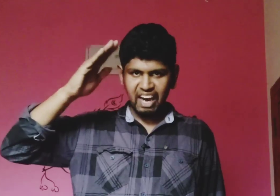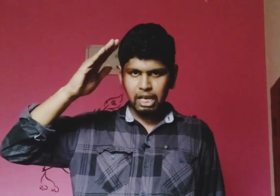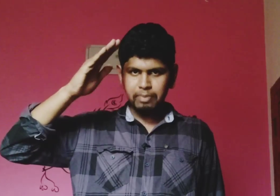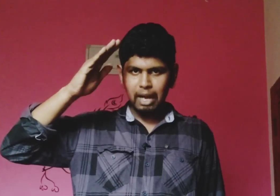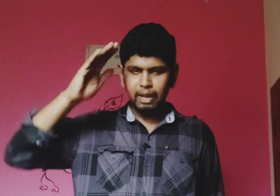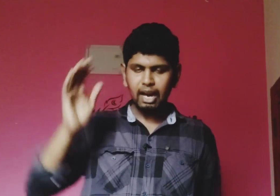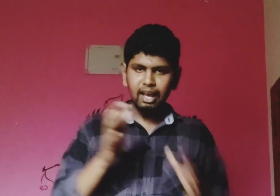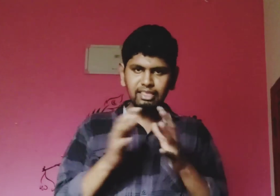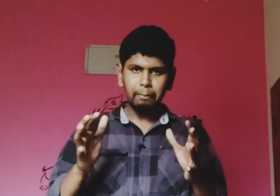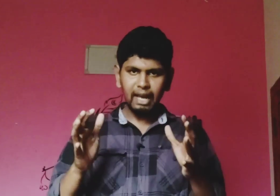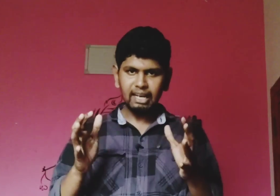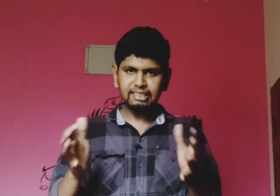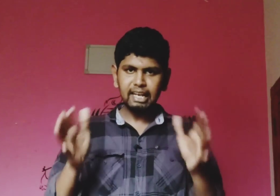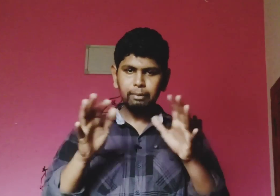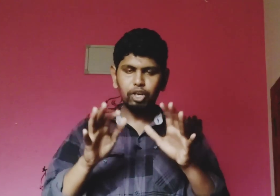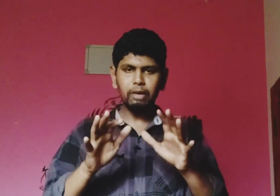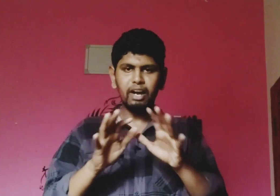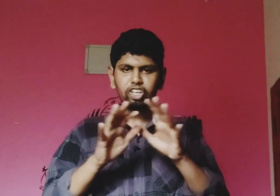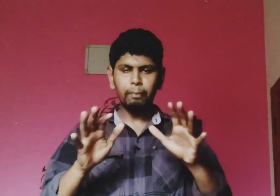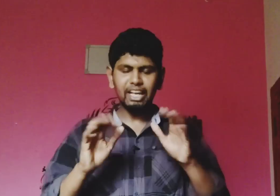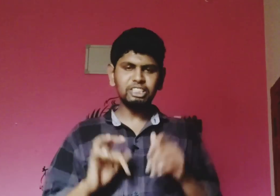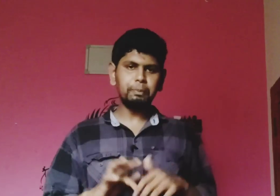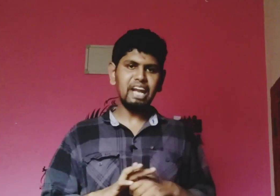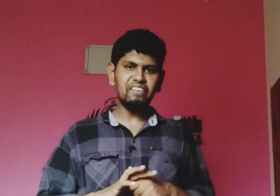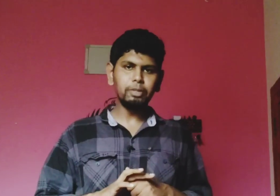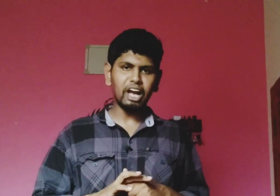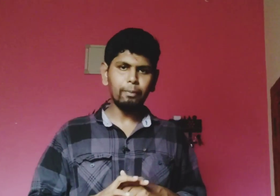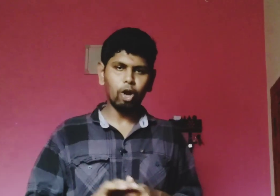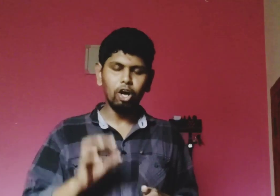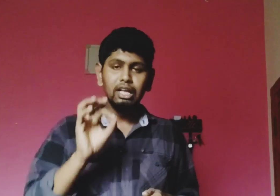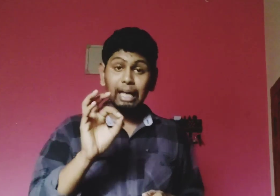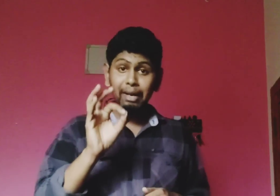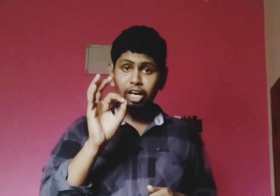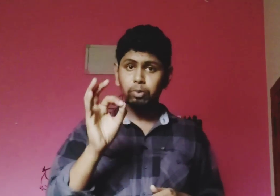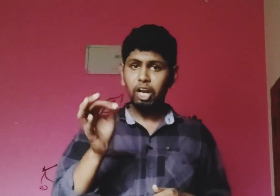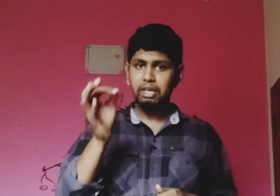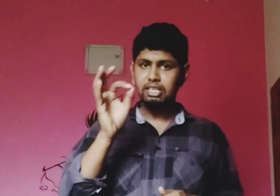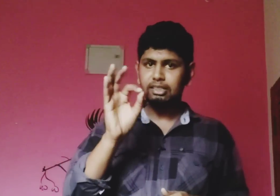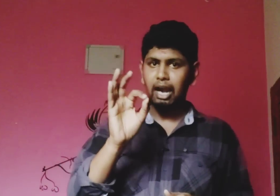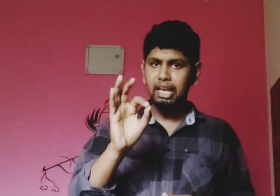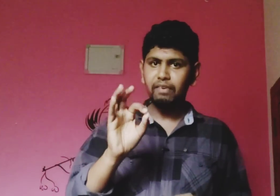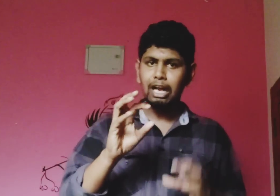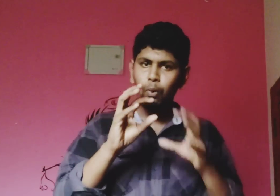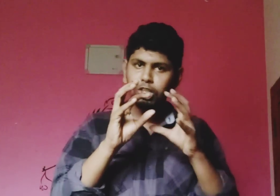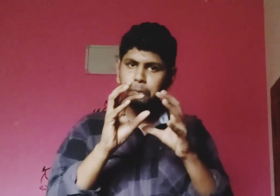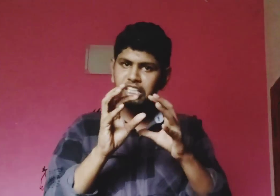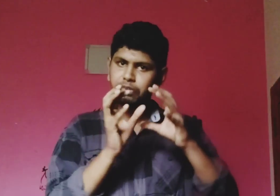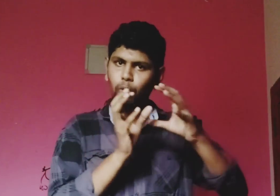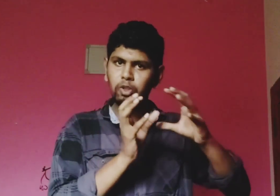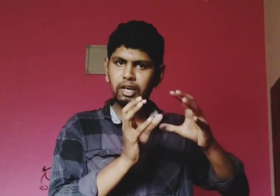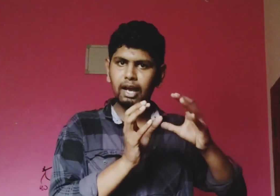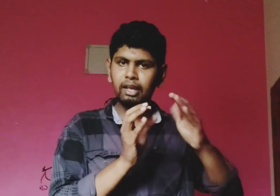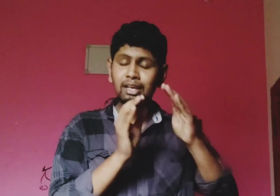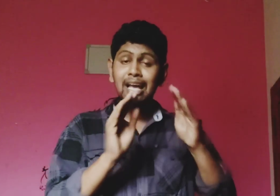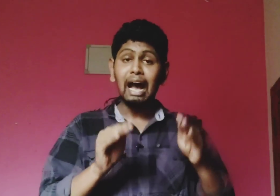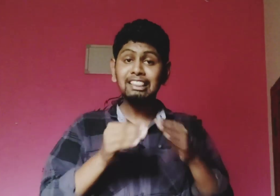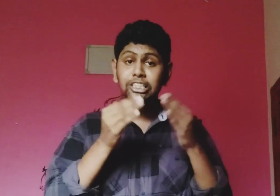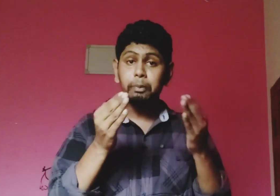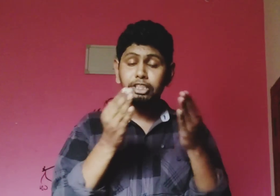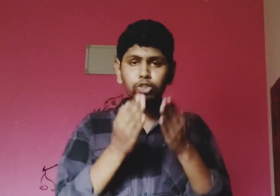வணக்கம் நண்பர்களே, தமிழக அரசியல்ல முக்கியமான டாபிக்கை ஸ்பீடா வந்து பார்க்க போறோம். தமிழக முதலமைச்சர் ஸ்டாலின் அவர்கள் ஒரு ஸ்பீச் வந்து கொடுத்திருக்காரு. அந்த ஸ்பீச்